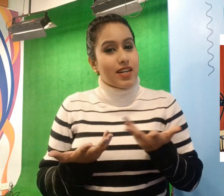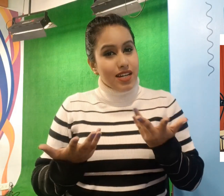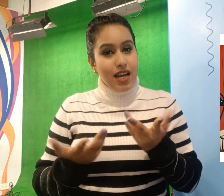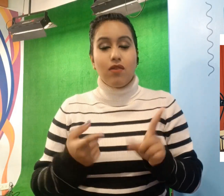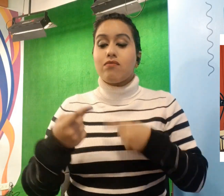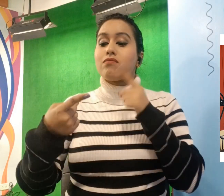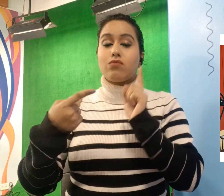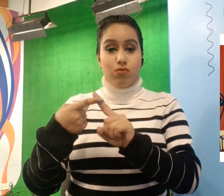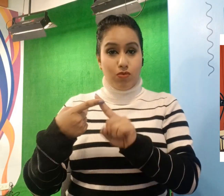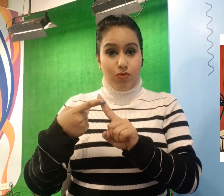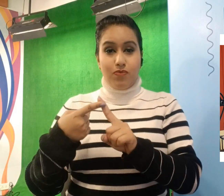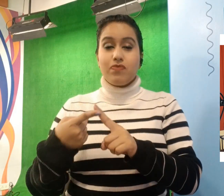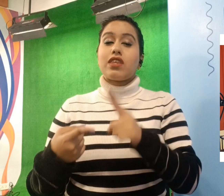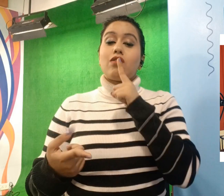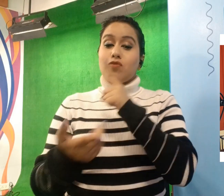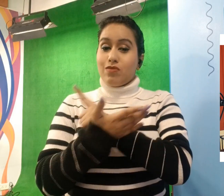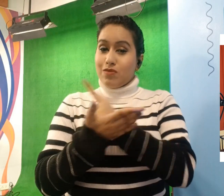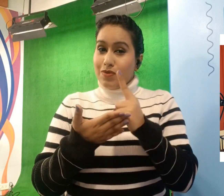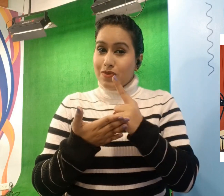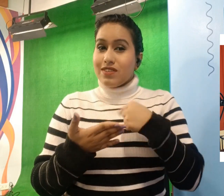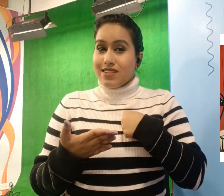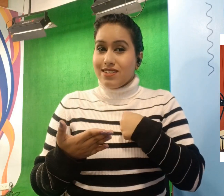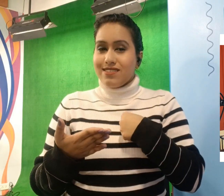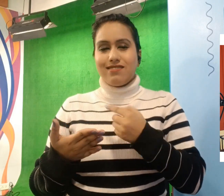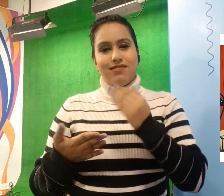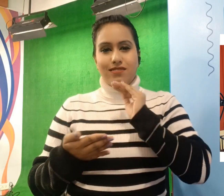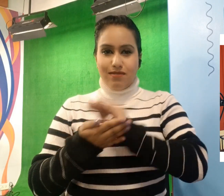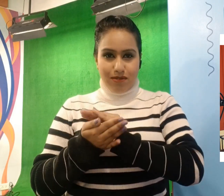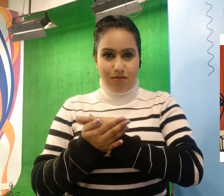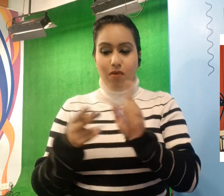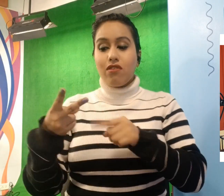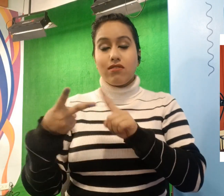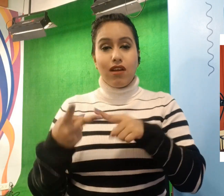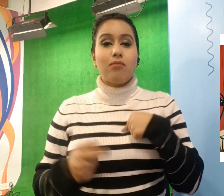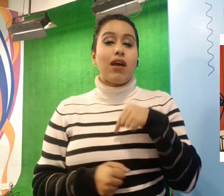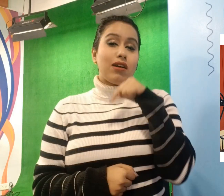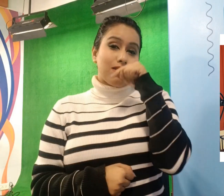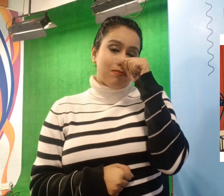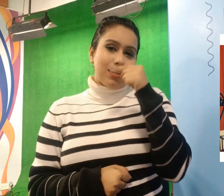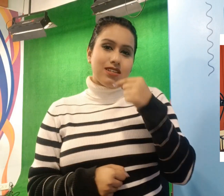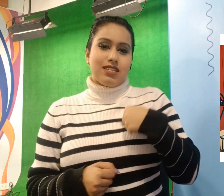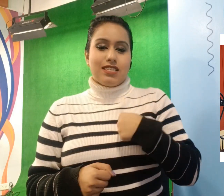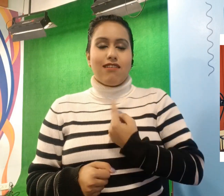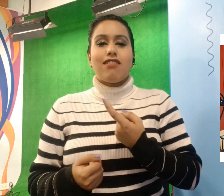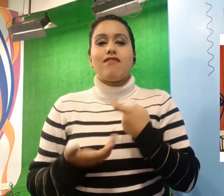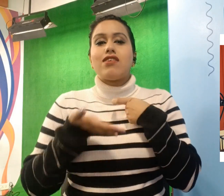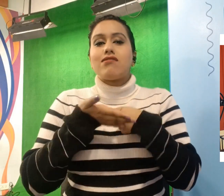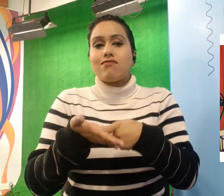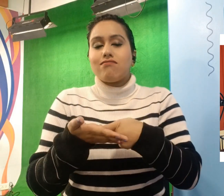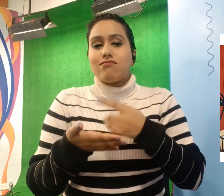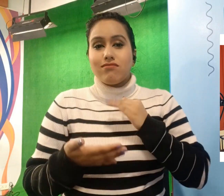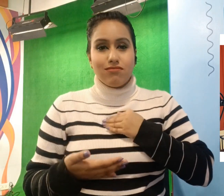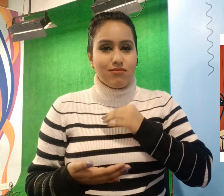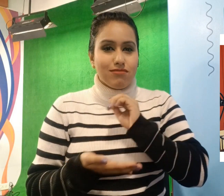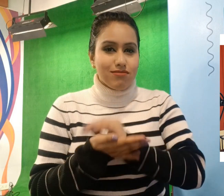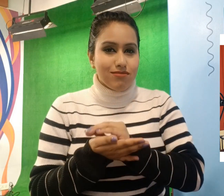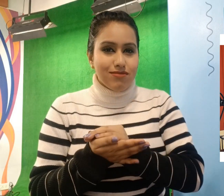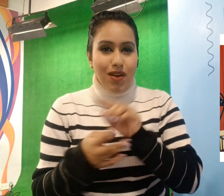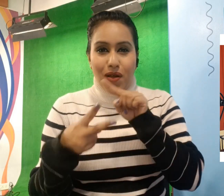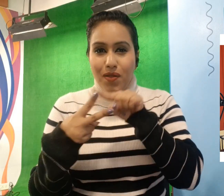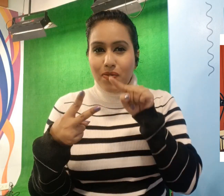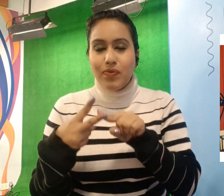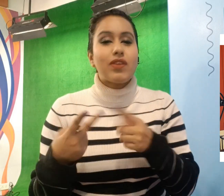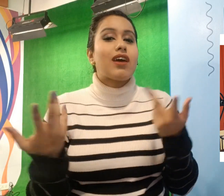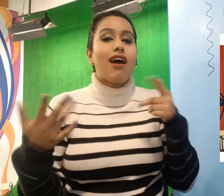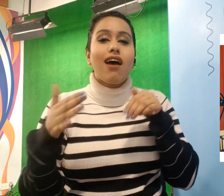हीरे अपने पास रख लिए। पहला ईमानदारी और दूसरा अपना आत्मसम्मान, सेल्फ रिस्पेक्ट। छोटी सी